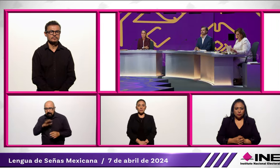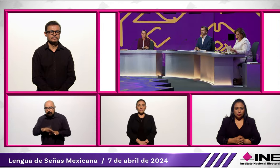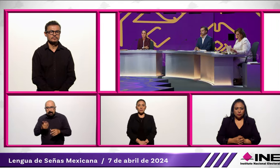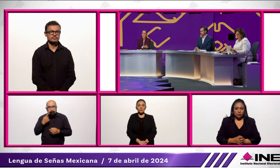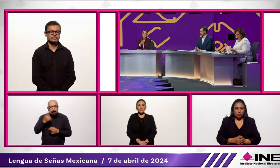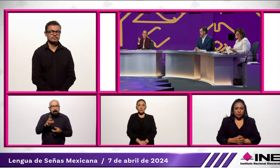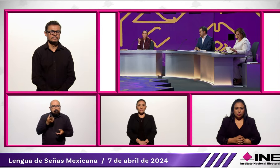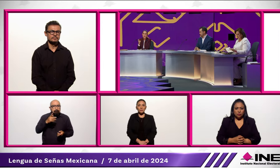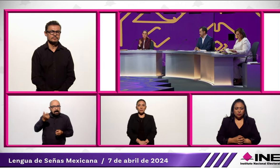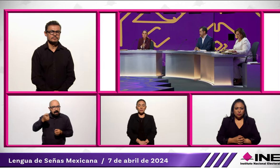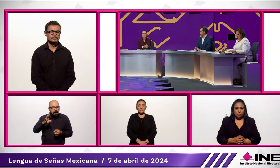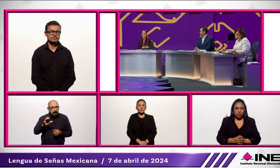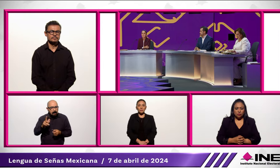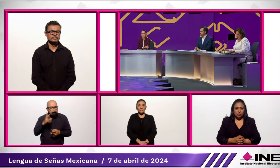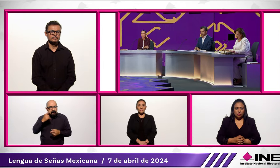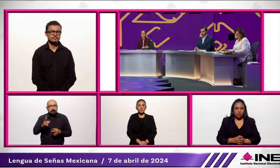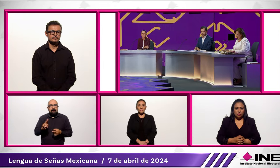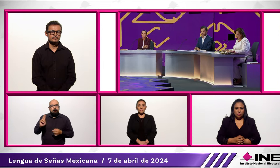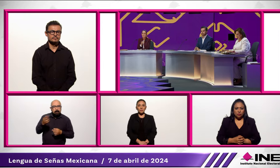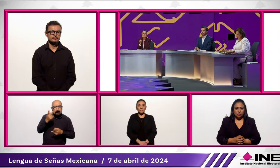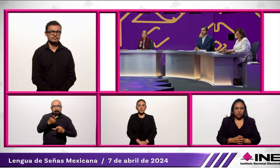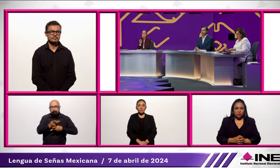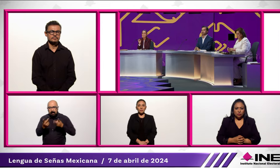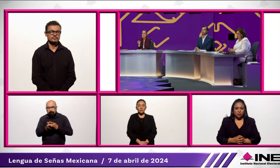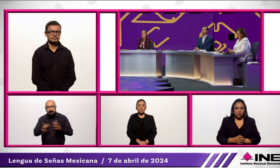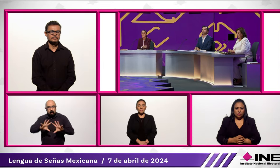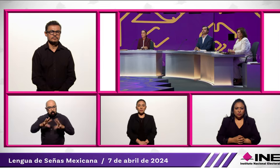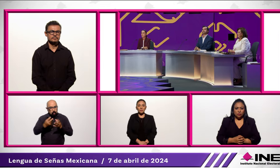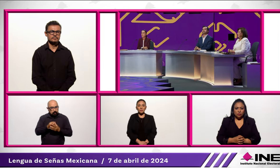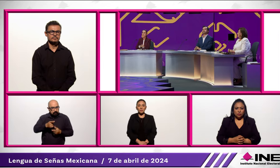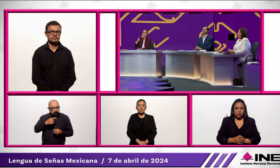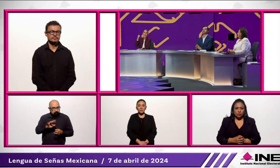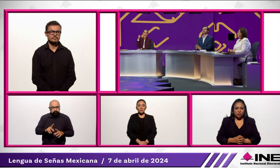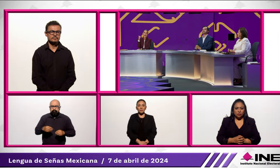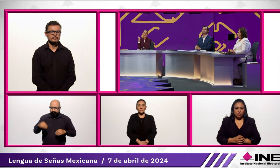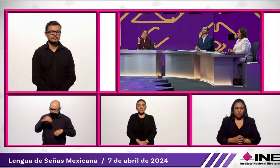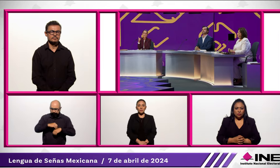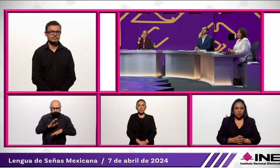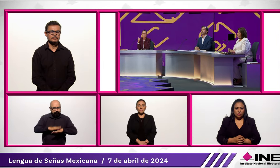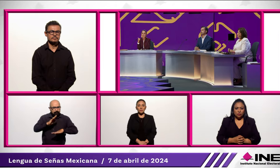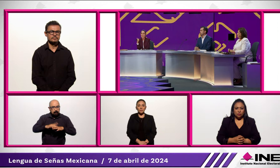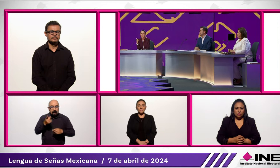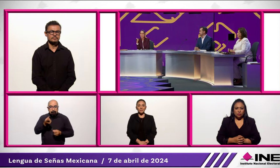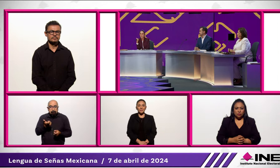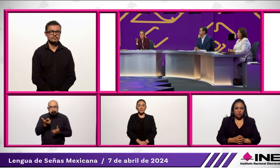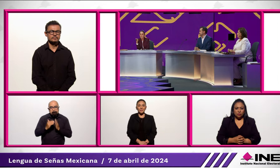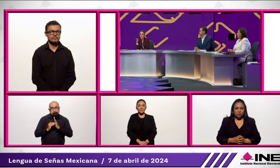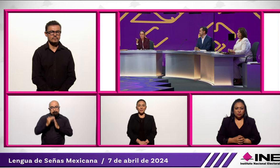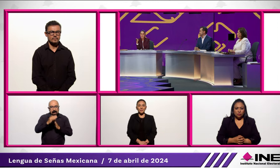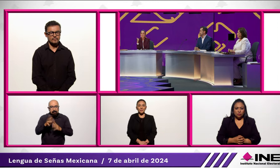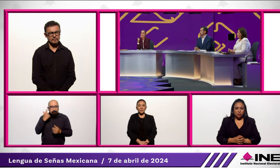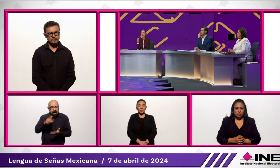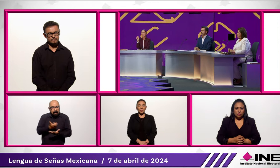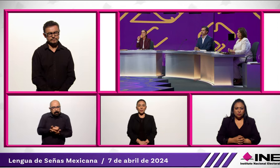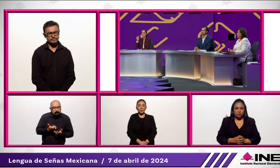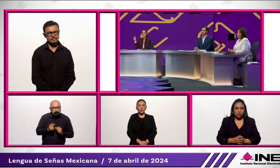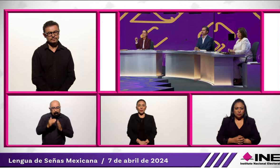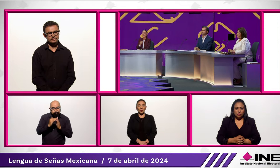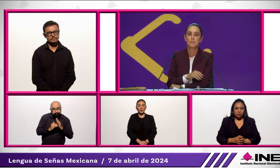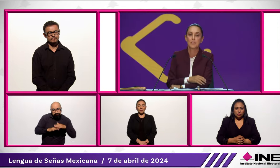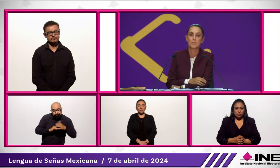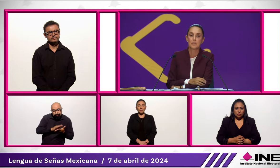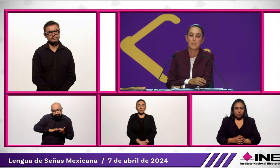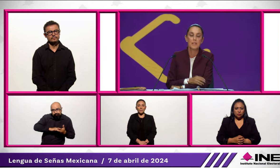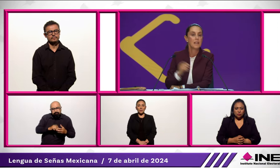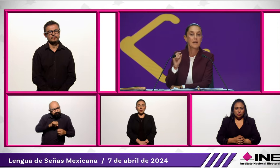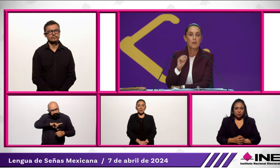jóvenes de preparatoria, más universidades. Y estamos planteando, por supuesto, aumento al salario mínimo que quede establecido